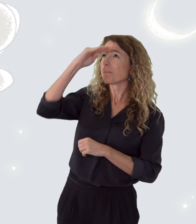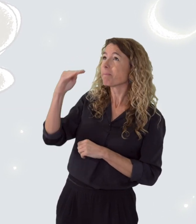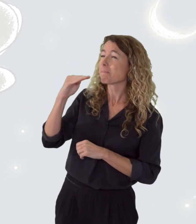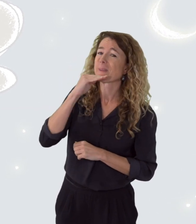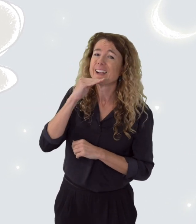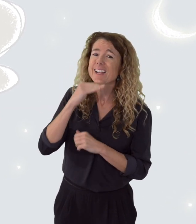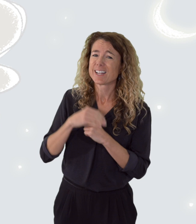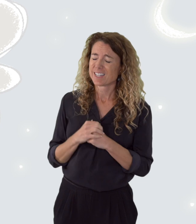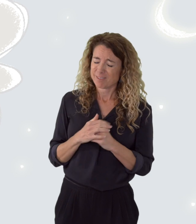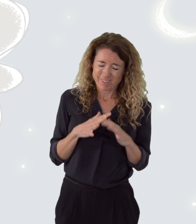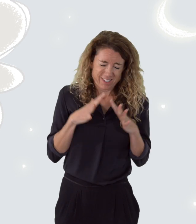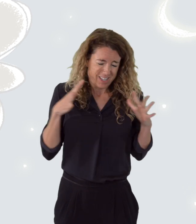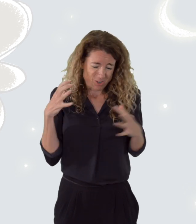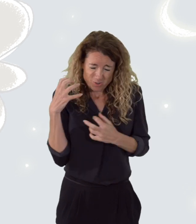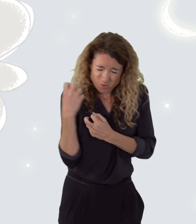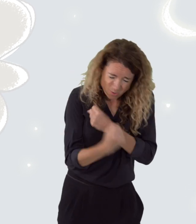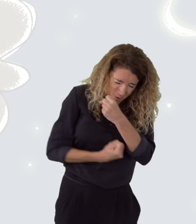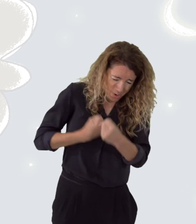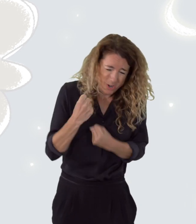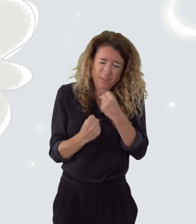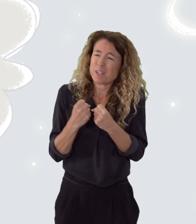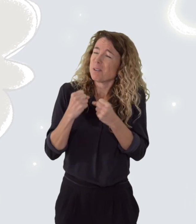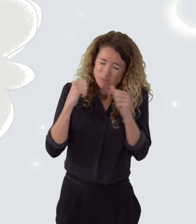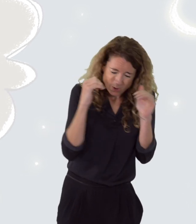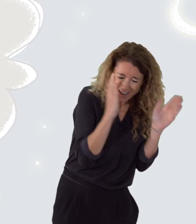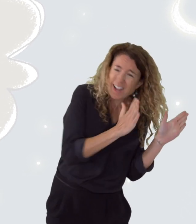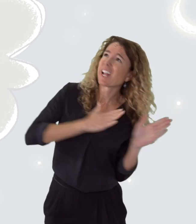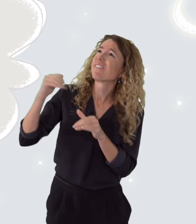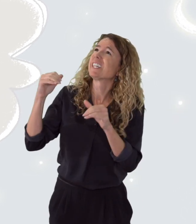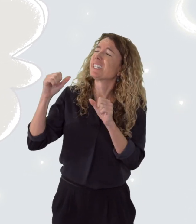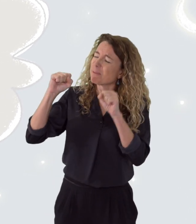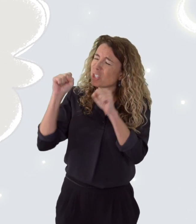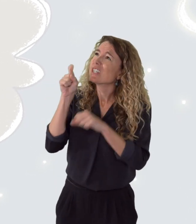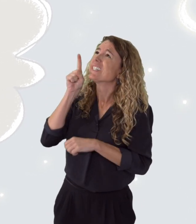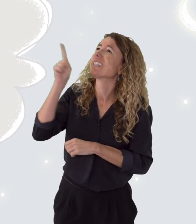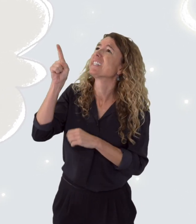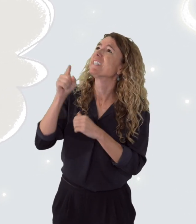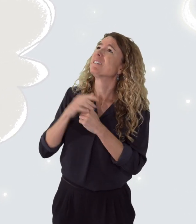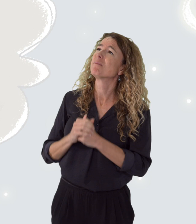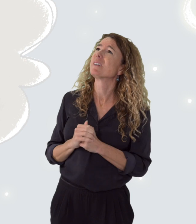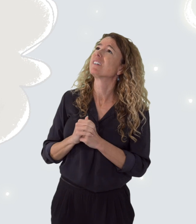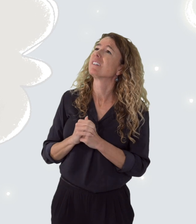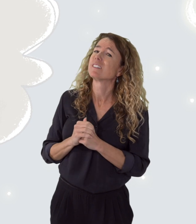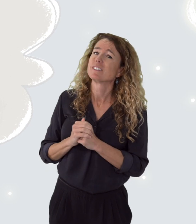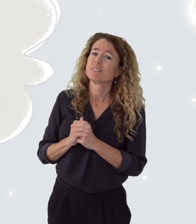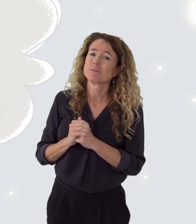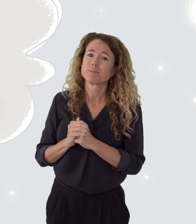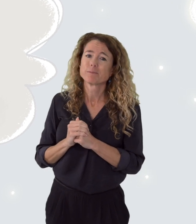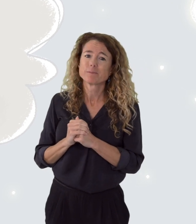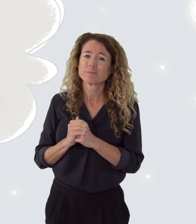Il dit : « Abba, Père, pour toi tout est possible. Éloigne de moi cette coupe de souffrance. Pourtant, ne